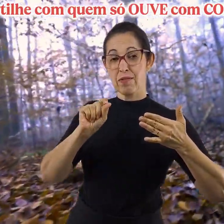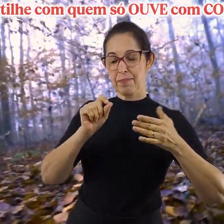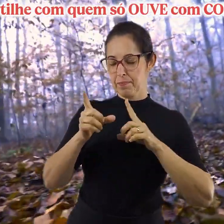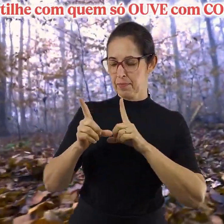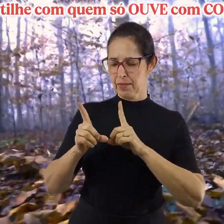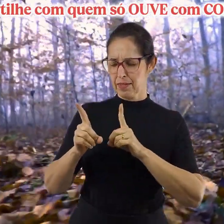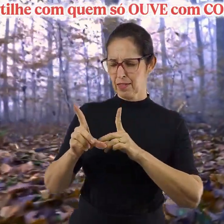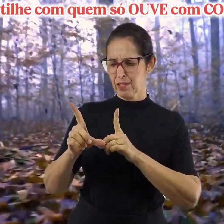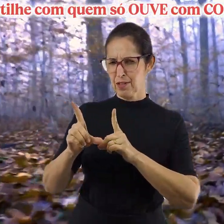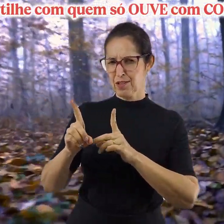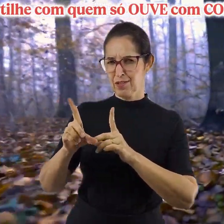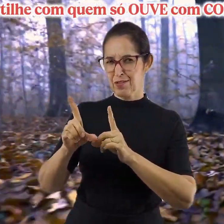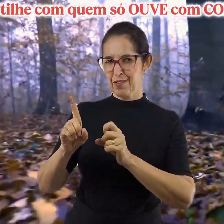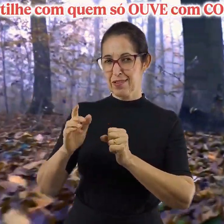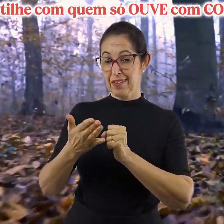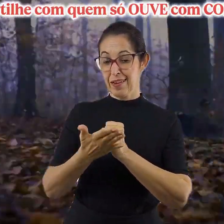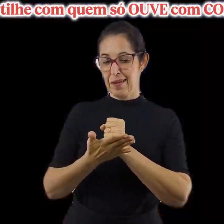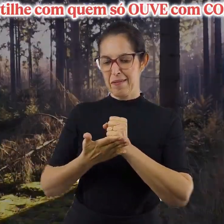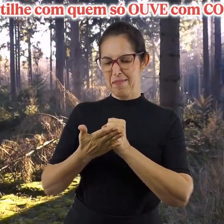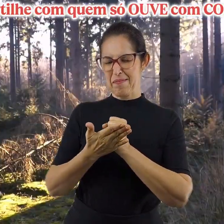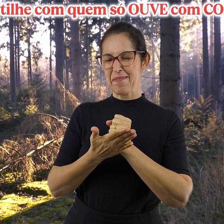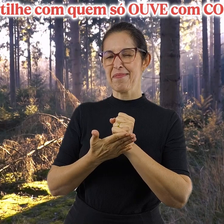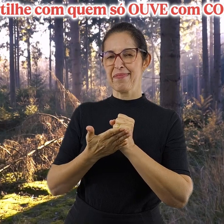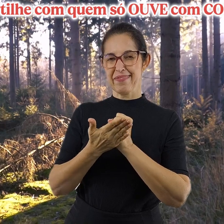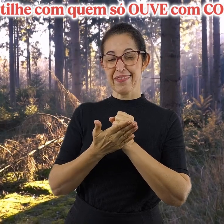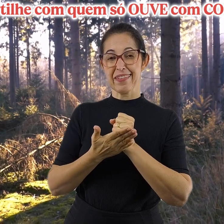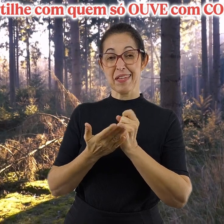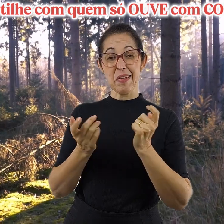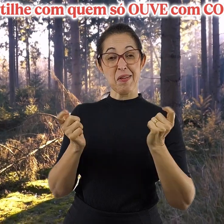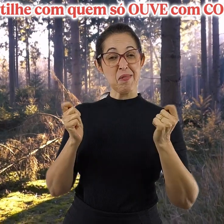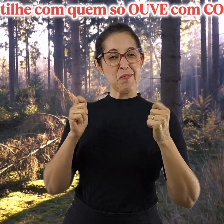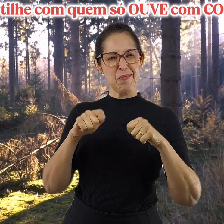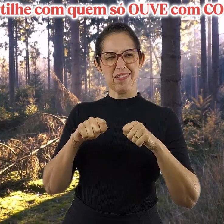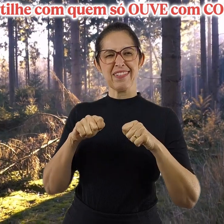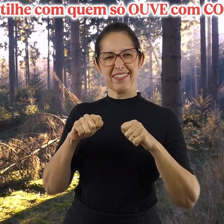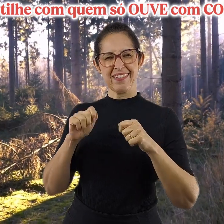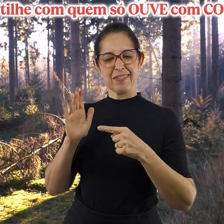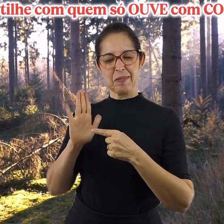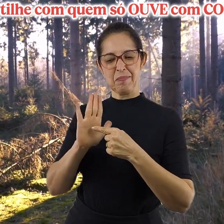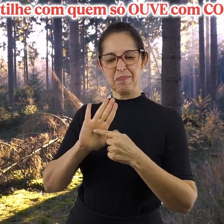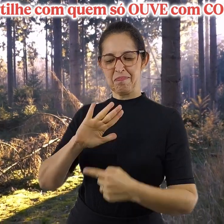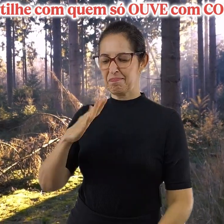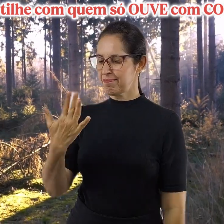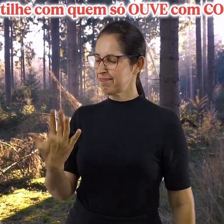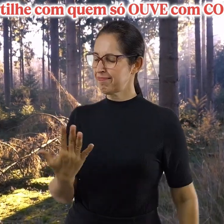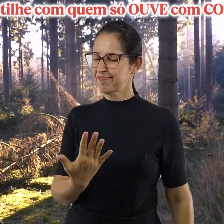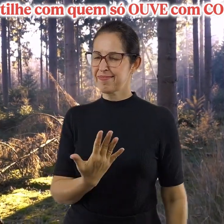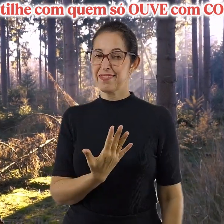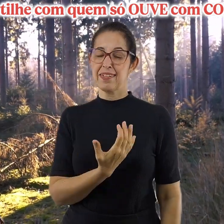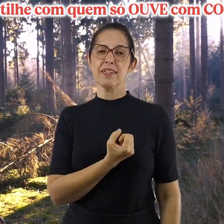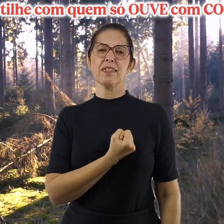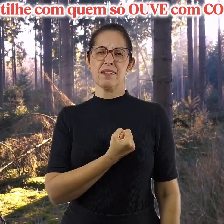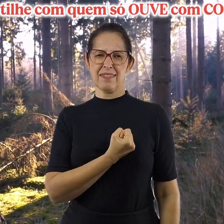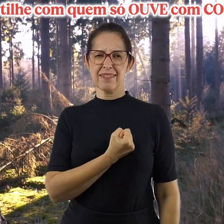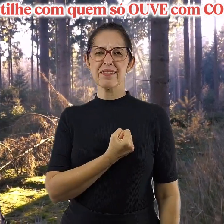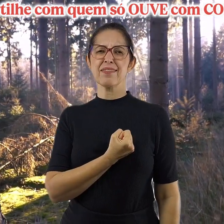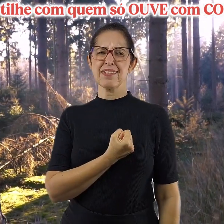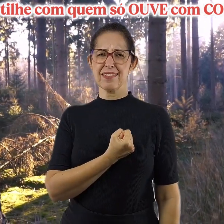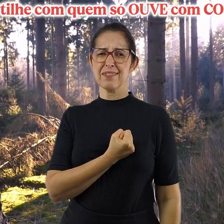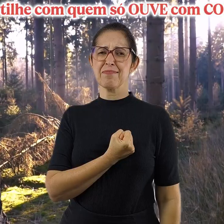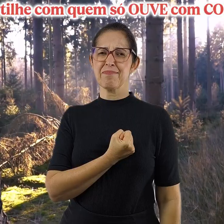e como base suficiente da redenção do